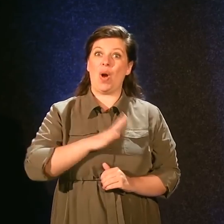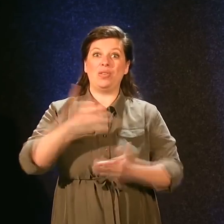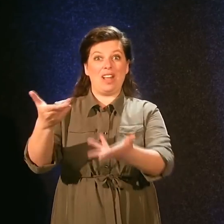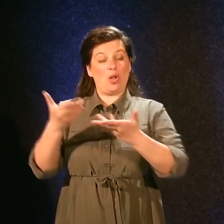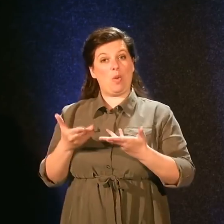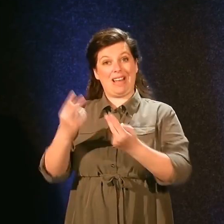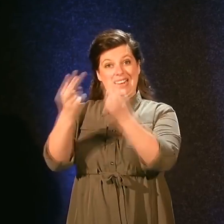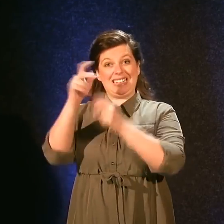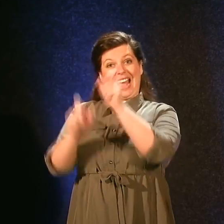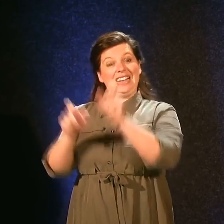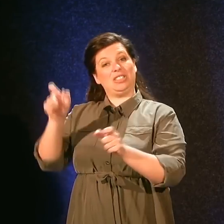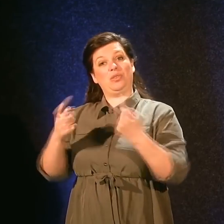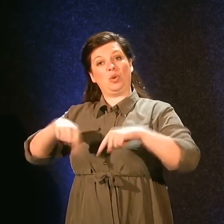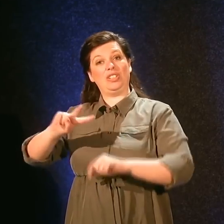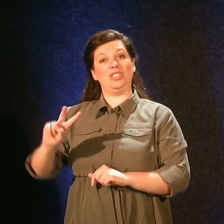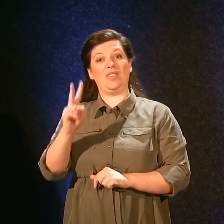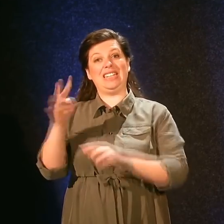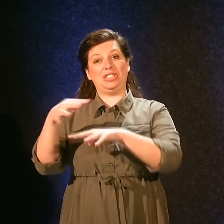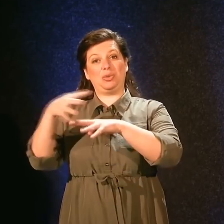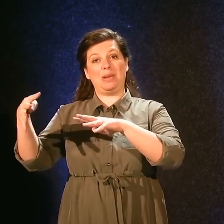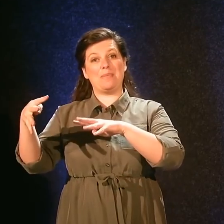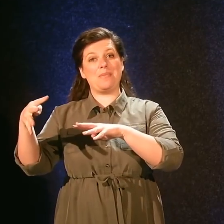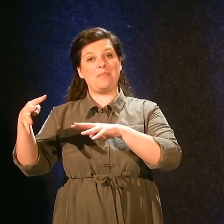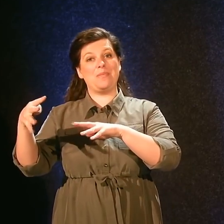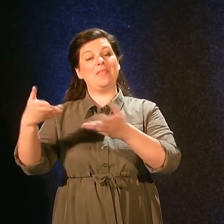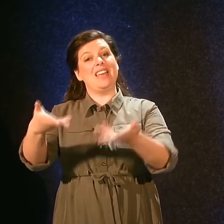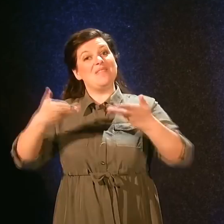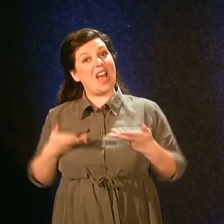stream. Welkom en wat goed dat je kijkt.